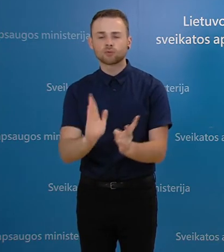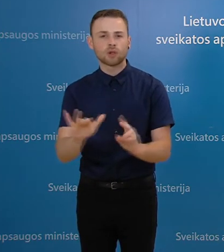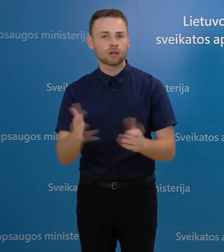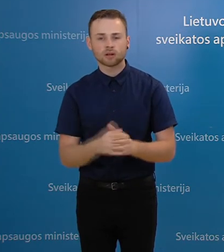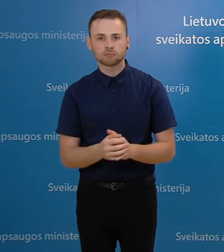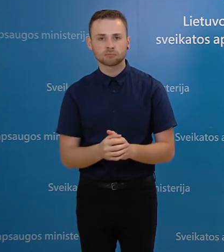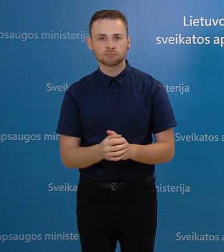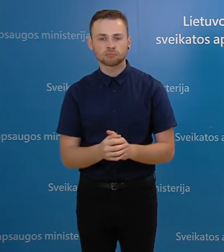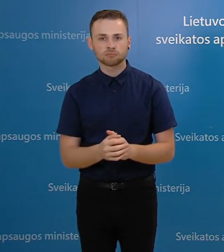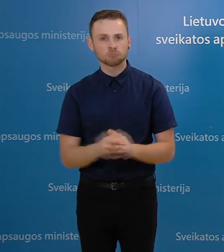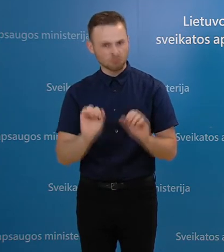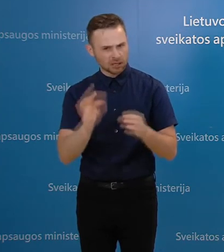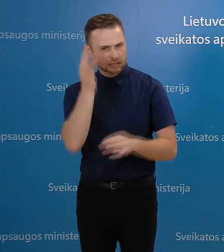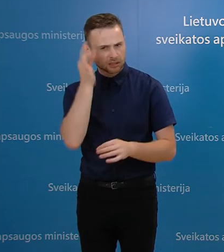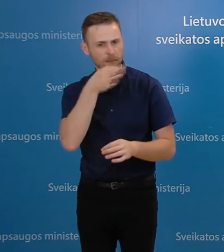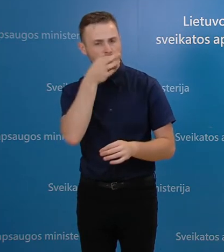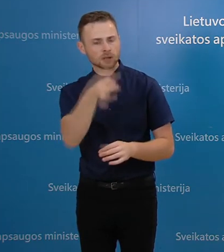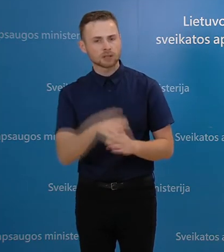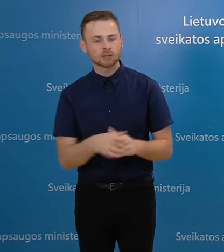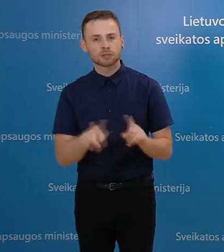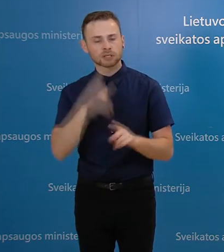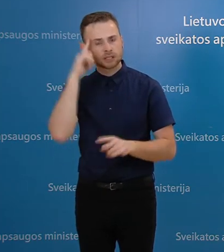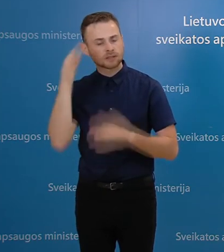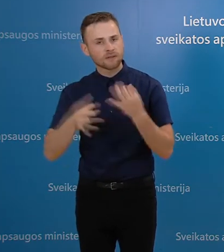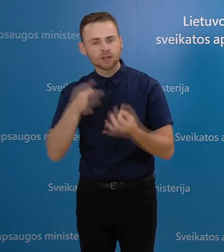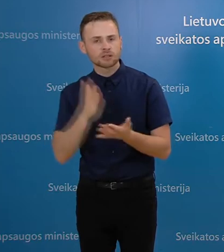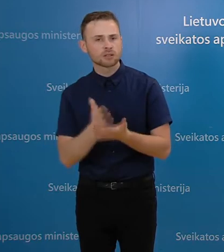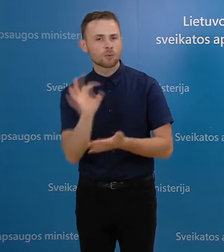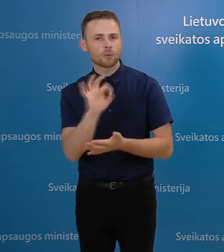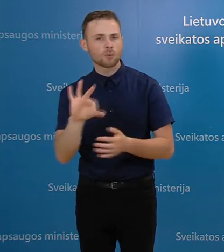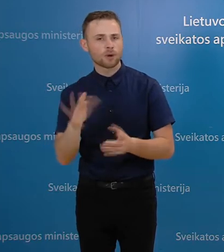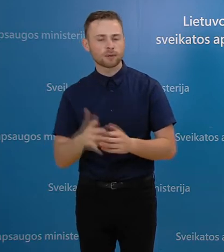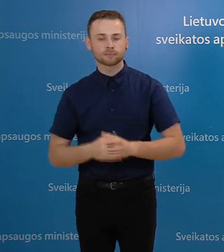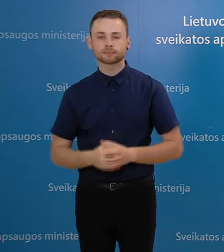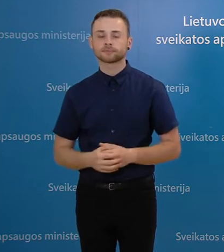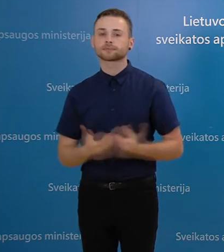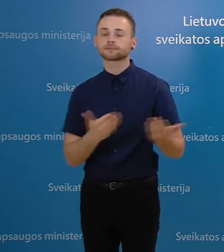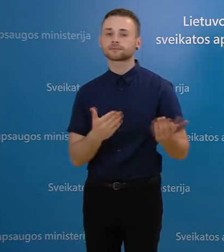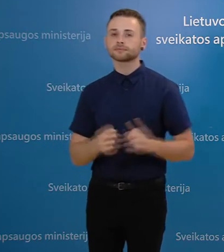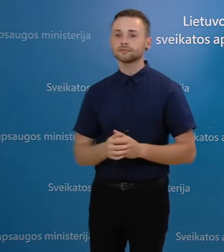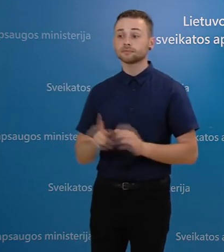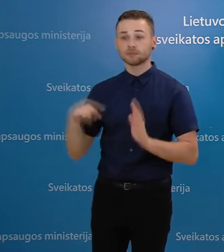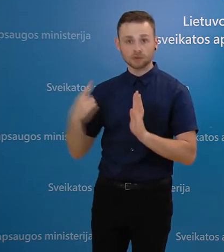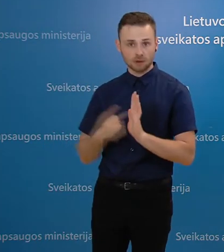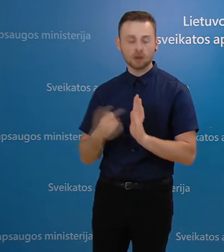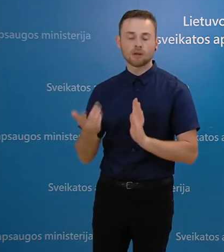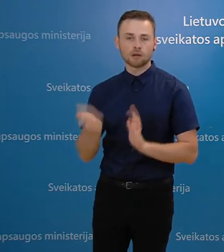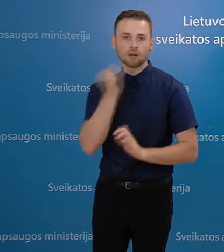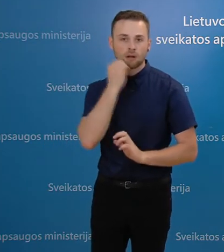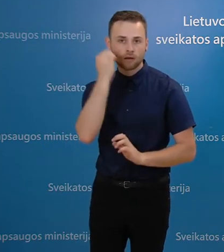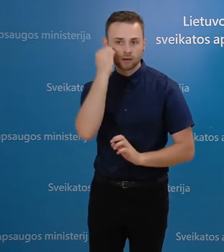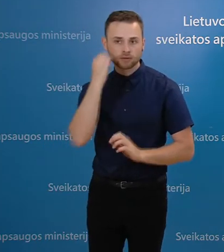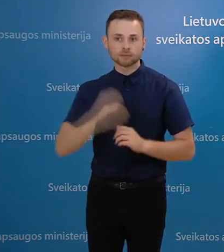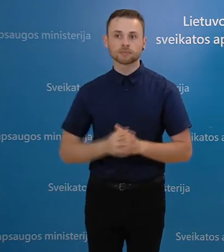priemonės tikrai liks ir dėl kurių dar svarstoma? Ačiū. Ačiū už klausimą. Tikrai negalėčiau